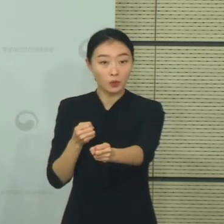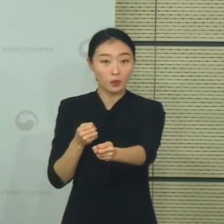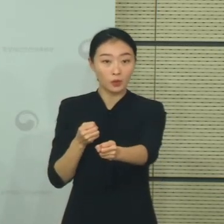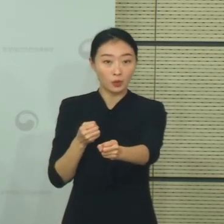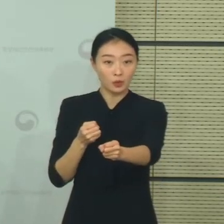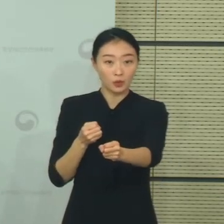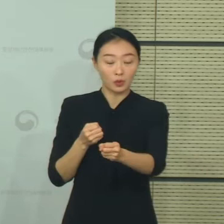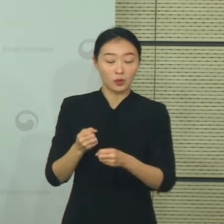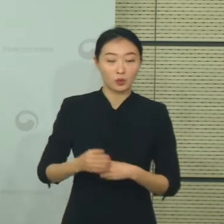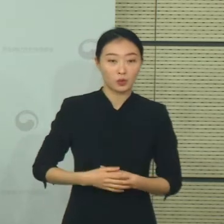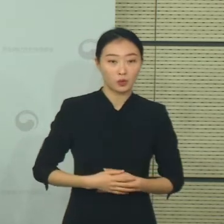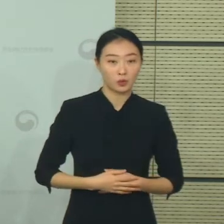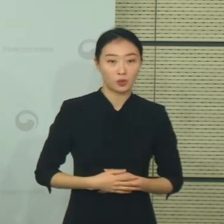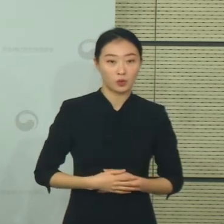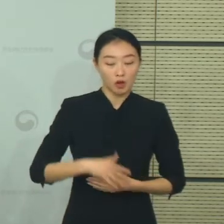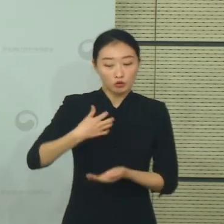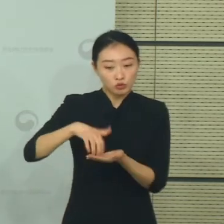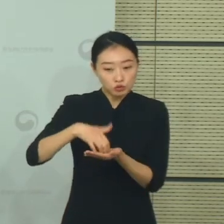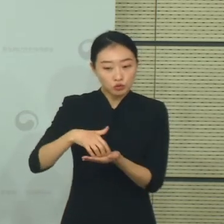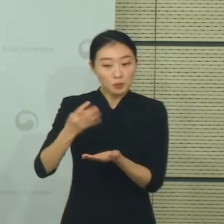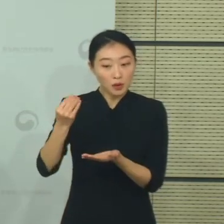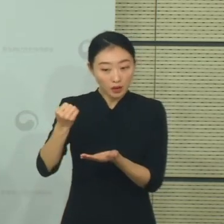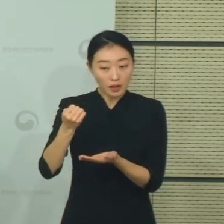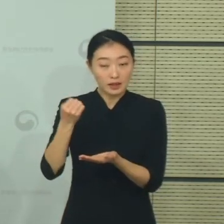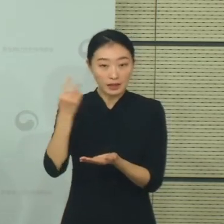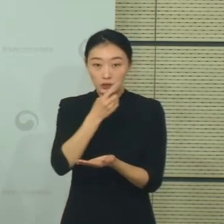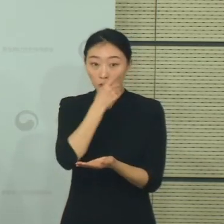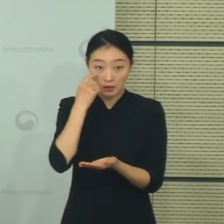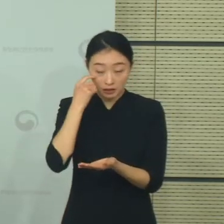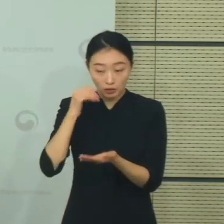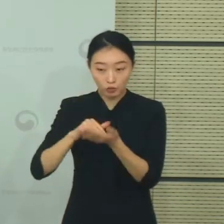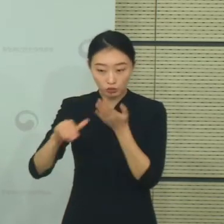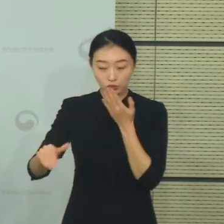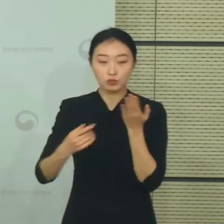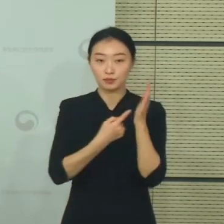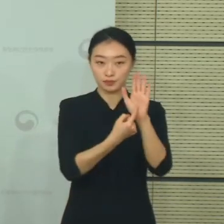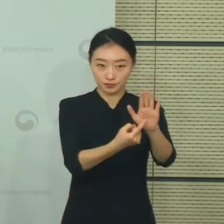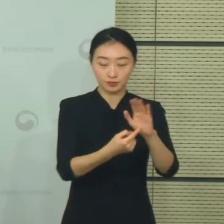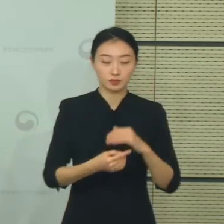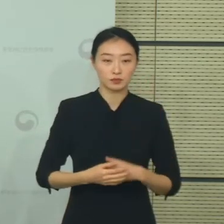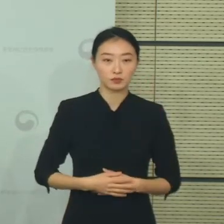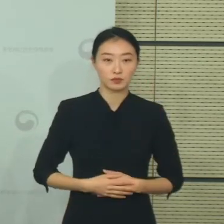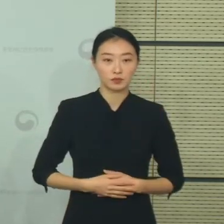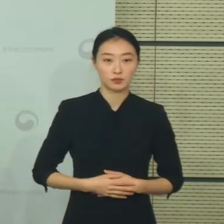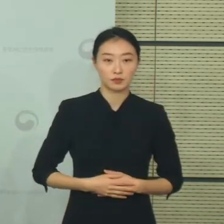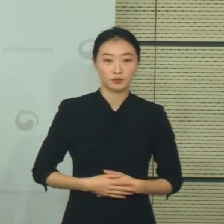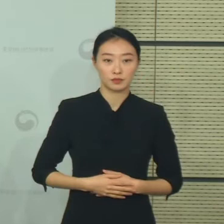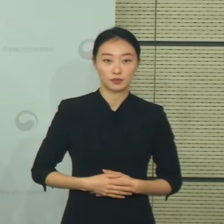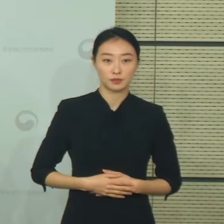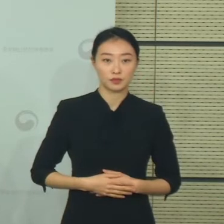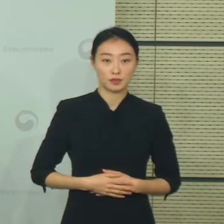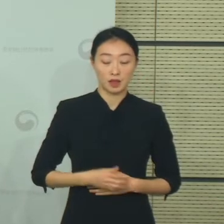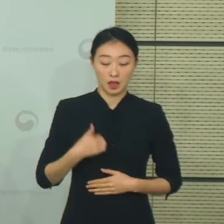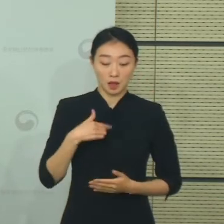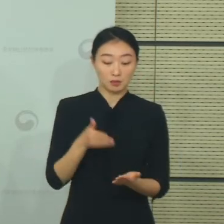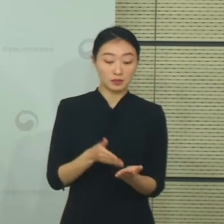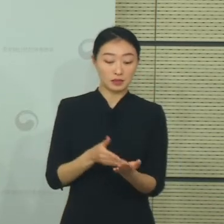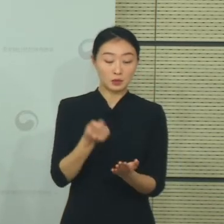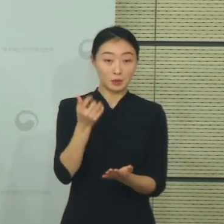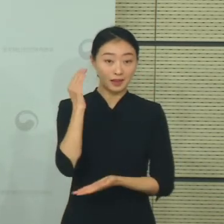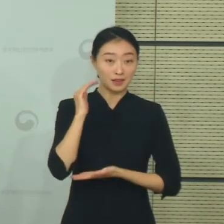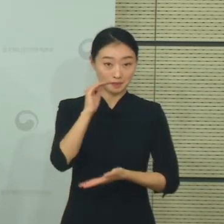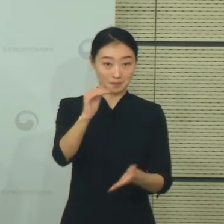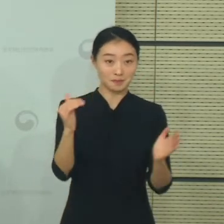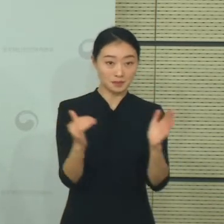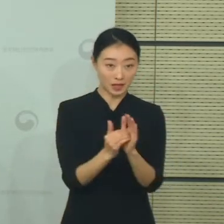업소수가 업소수가 몇 개인지에 대해서는 별도로 알려드리도록 하겠습니다. 브리핑 때도 언급을 좀 드렸습니다만은